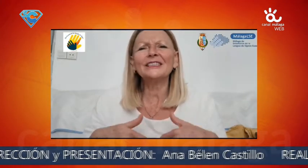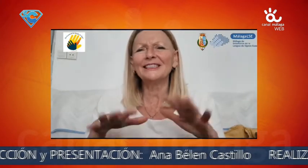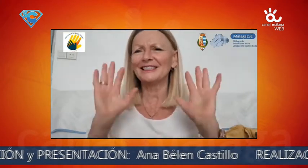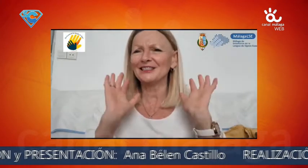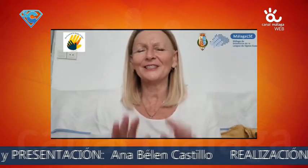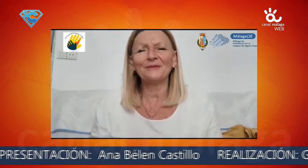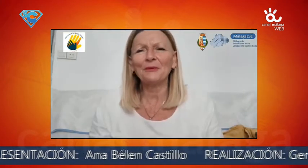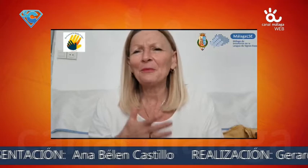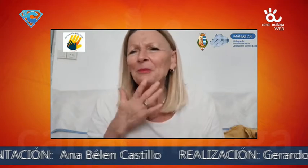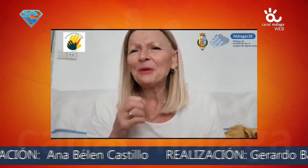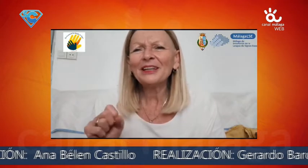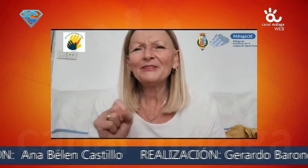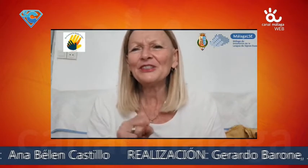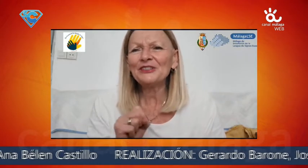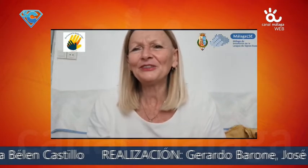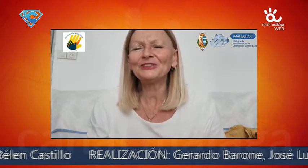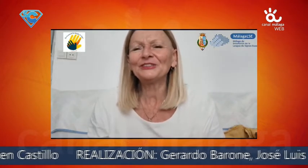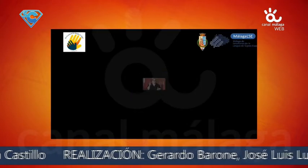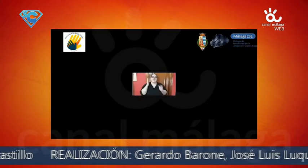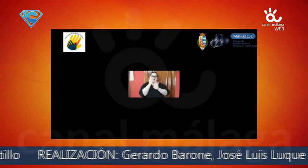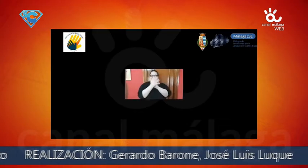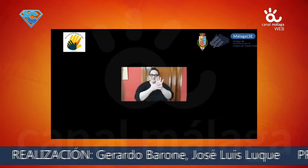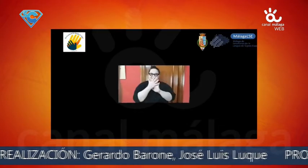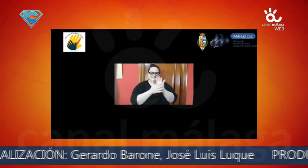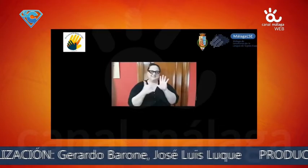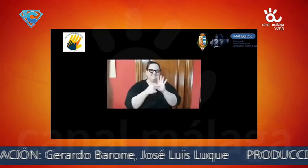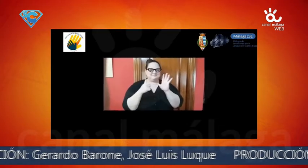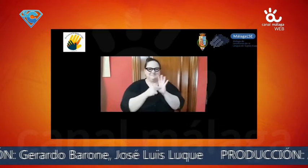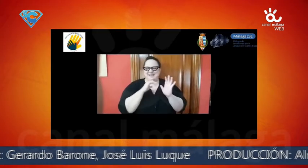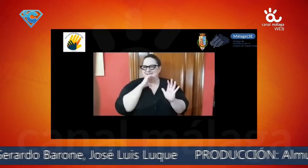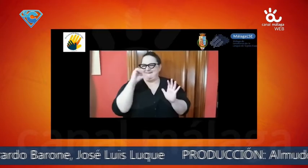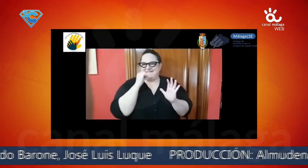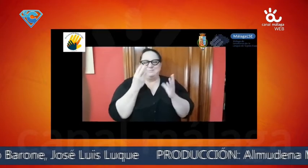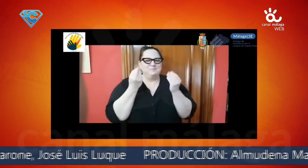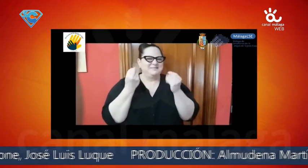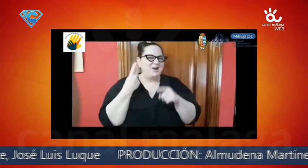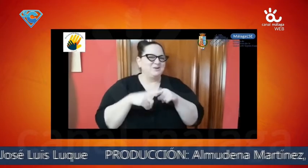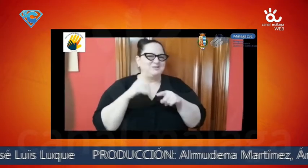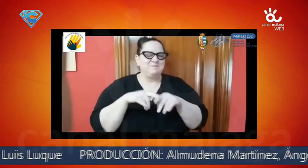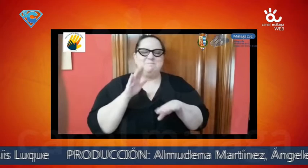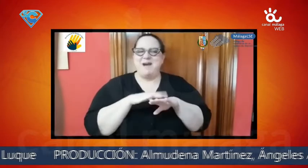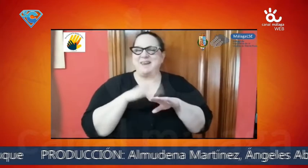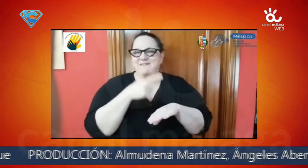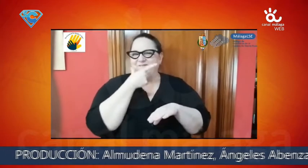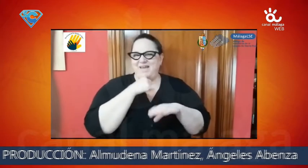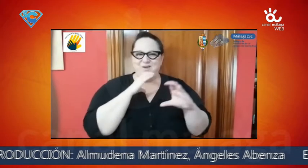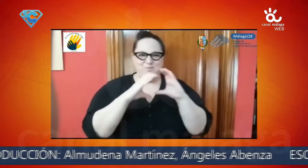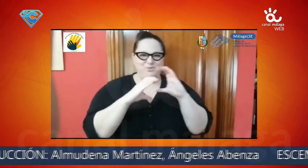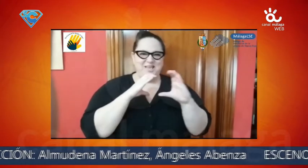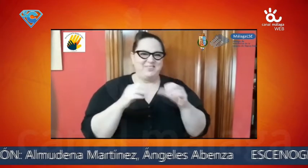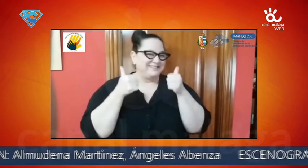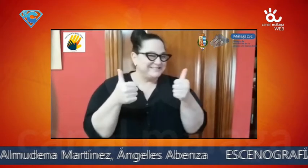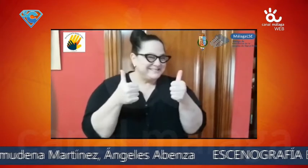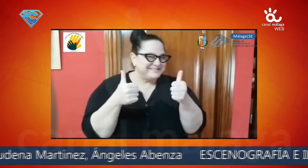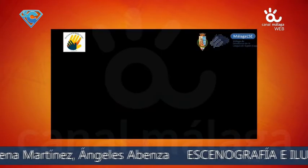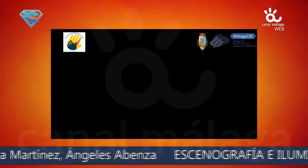tiene muchísimo valor, es maravillosa. La lengua de signos es maravillosa, nos da